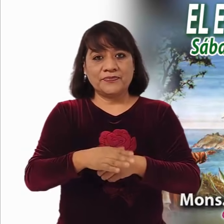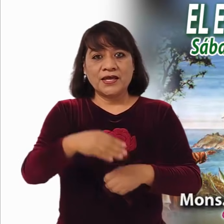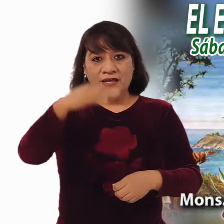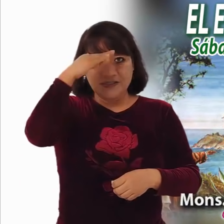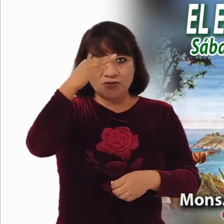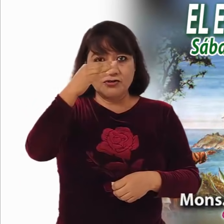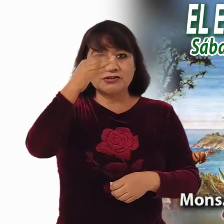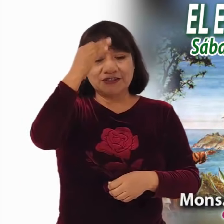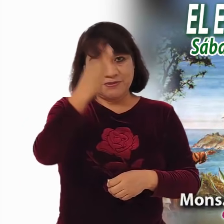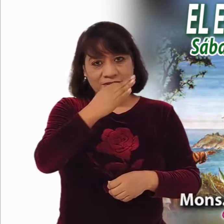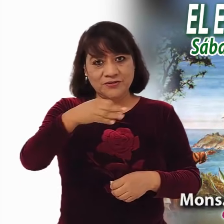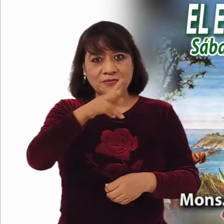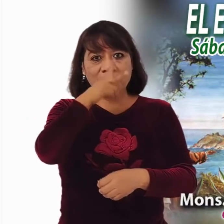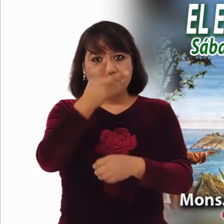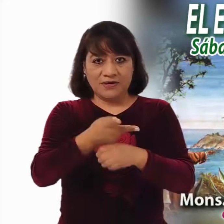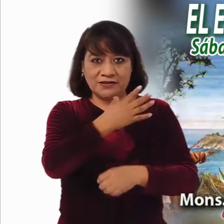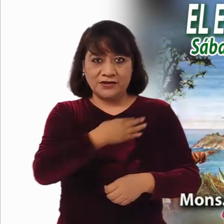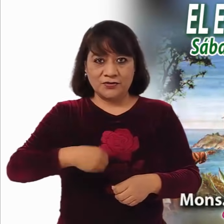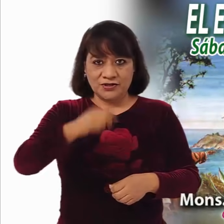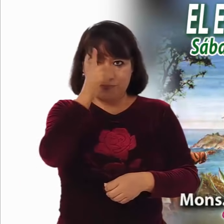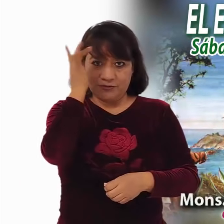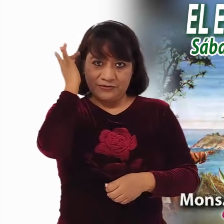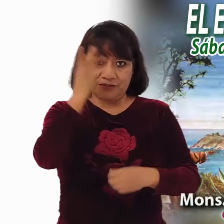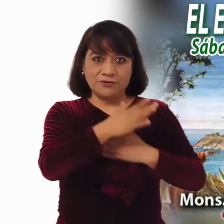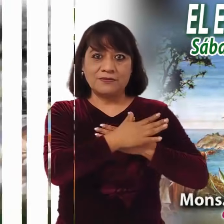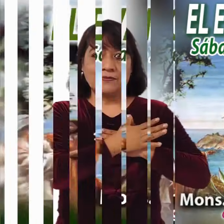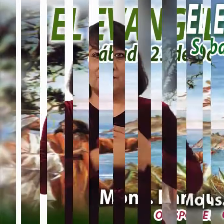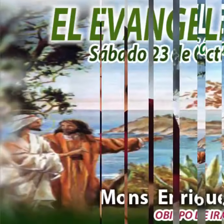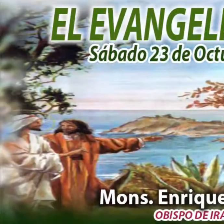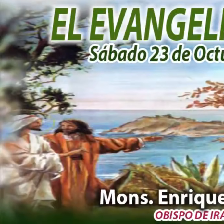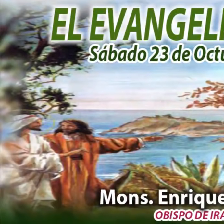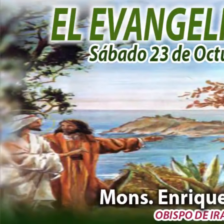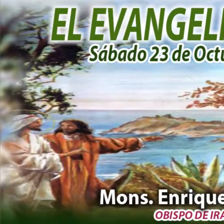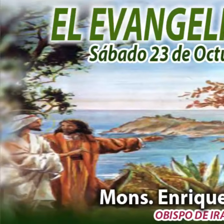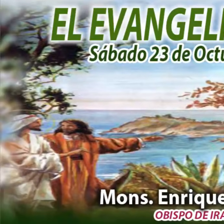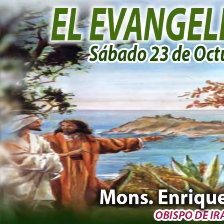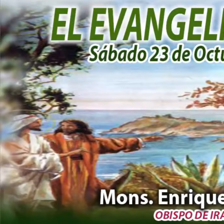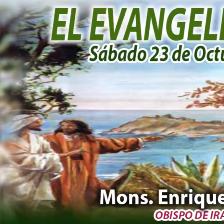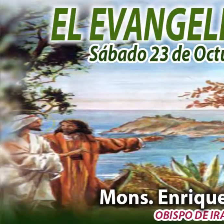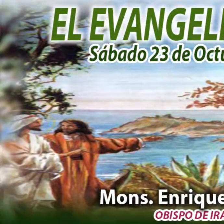El Señor te bendiga en nombre del Padre, y del Hijo, y del Espíritu Santo.